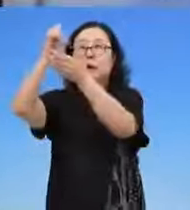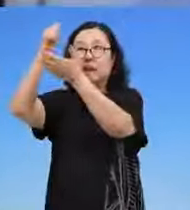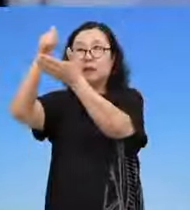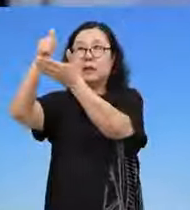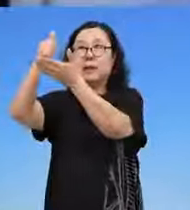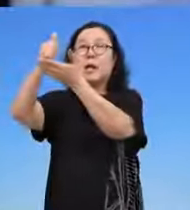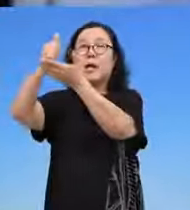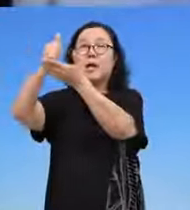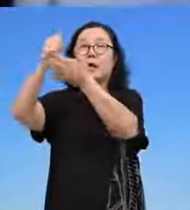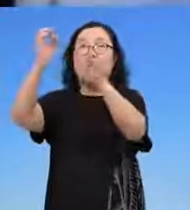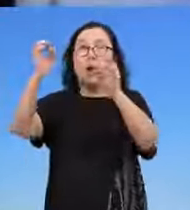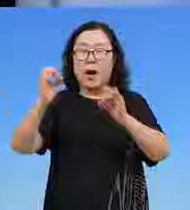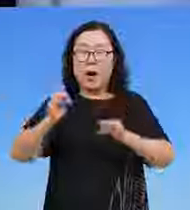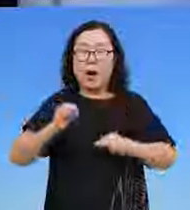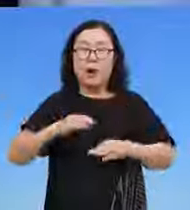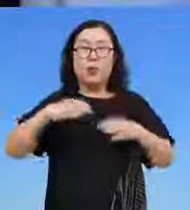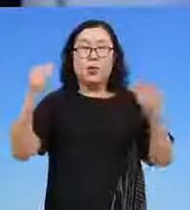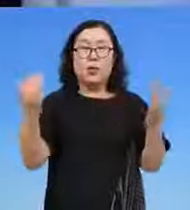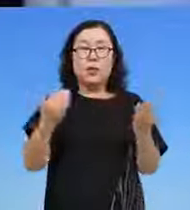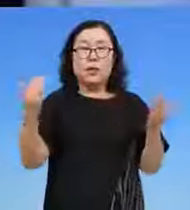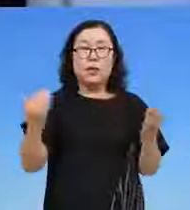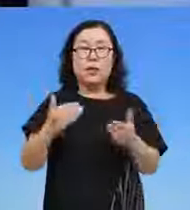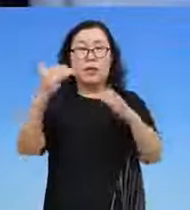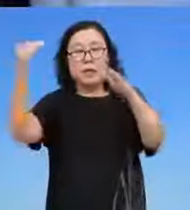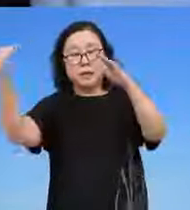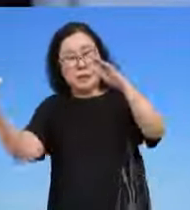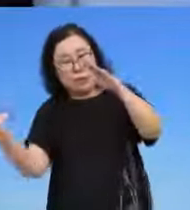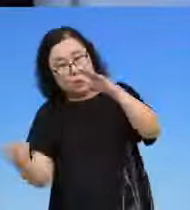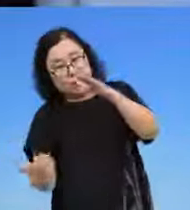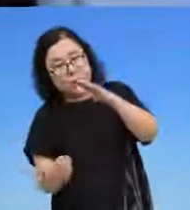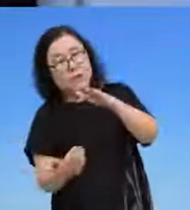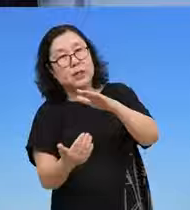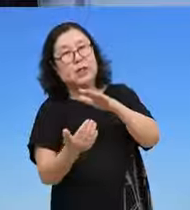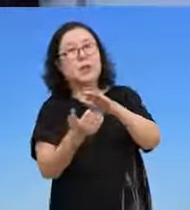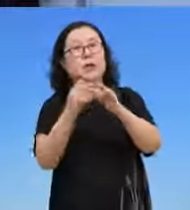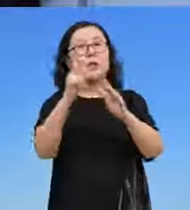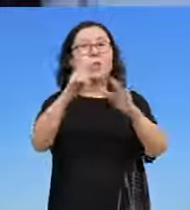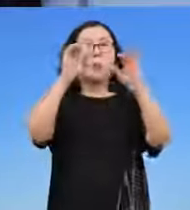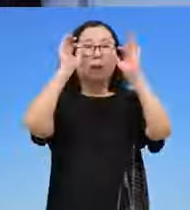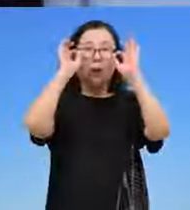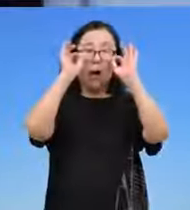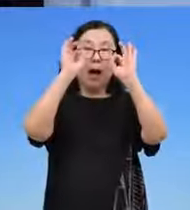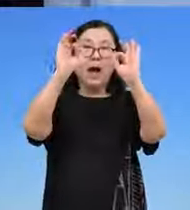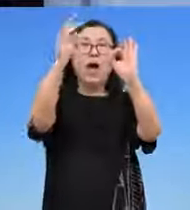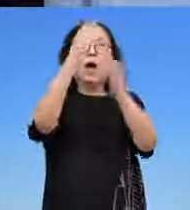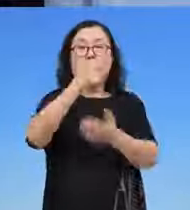오늘 그가 놀라운 일을 이루시는 것 보라.